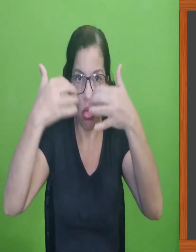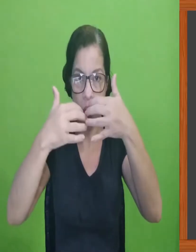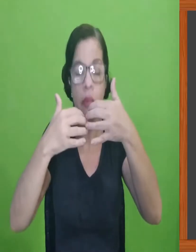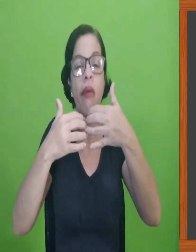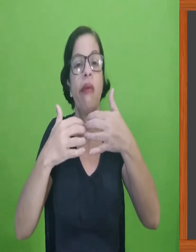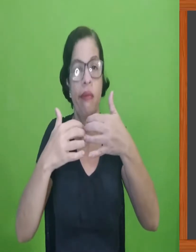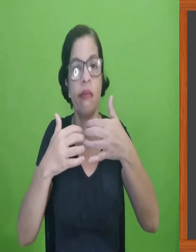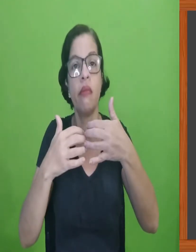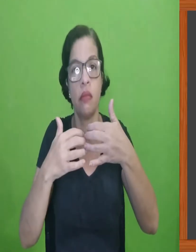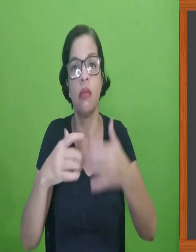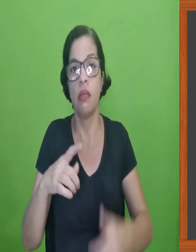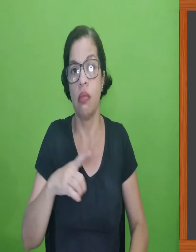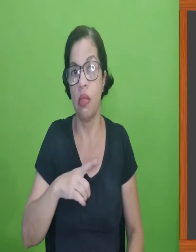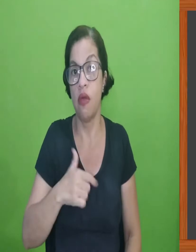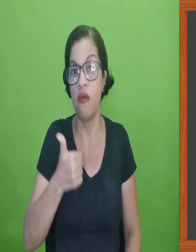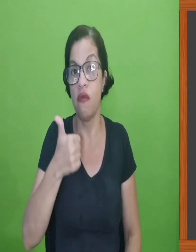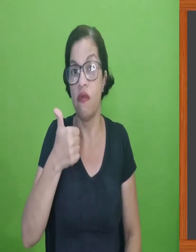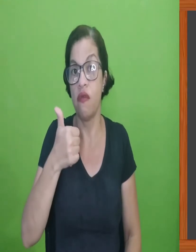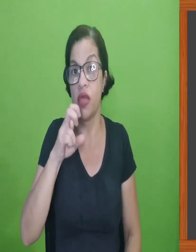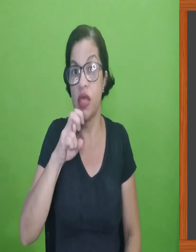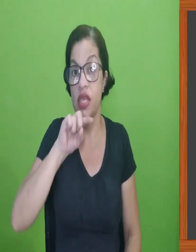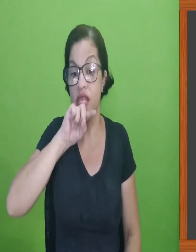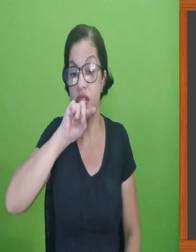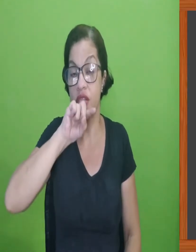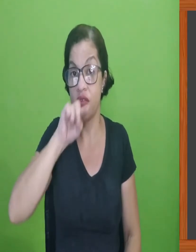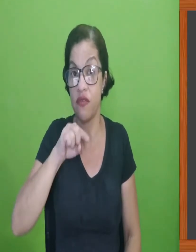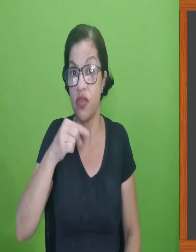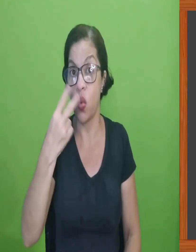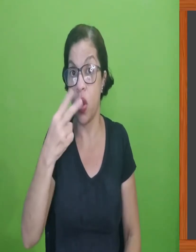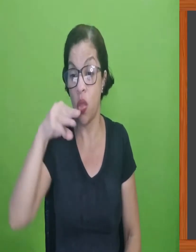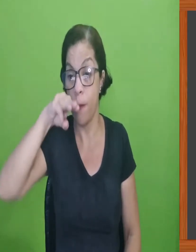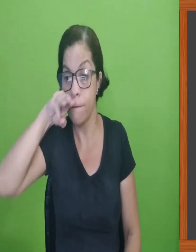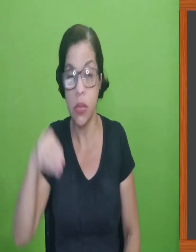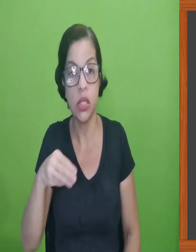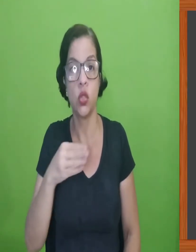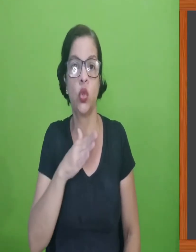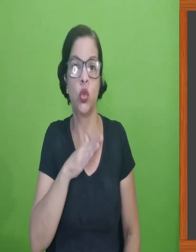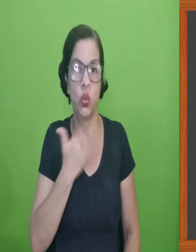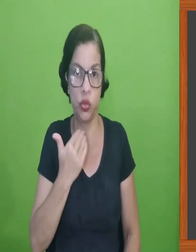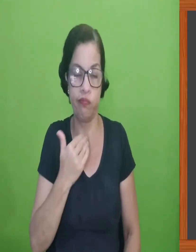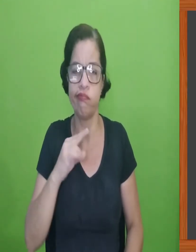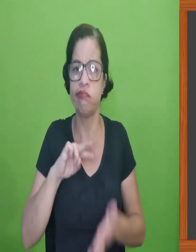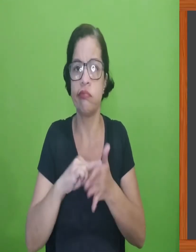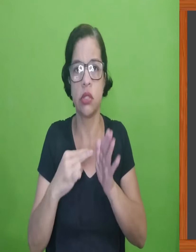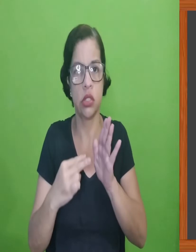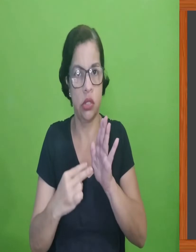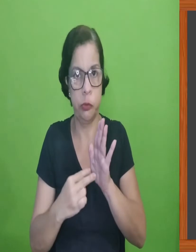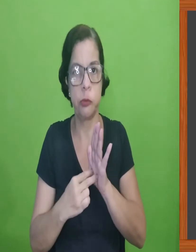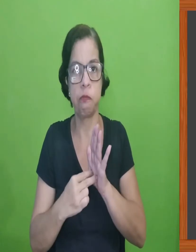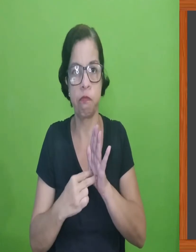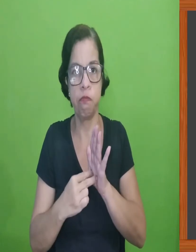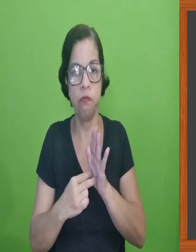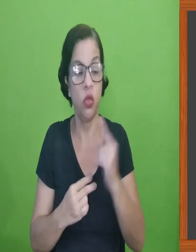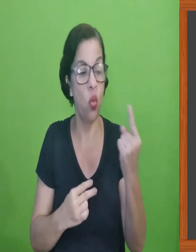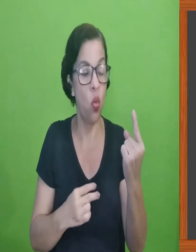foram responsáveis por cerca de 15,2 milhões de óbitos. Ou seja,